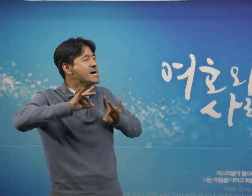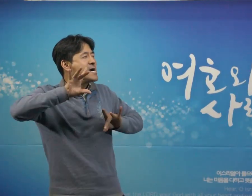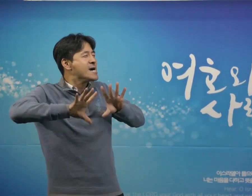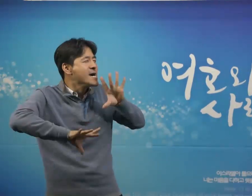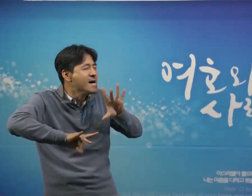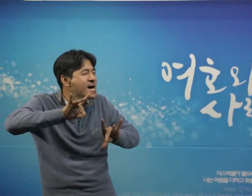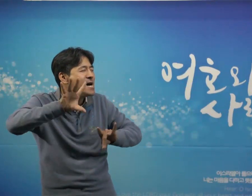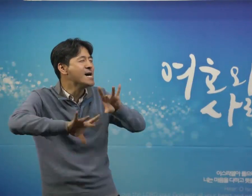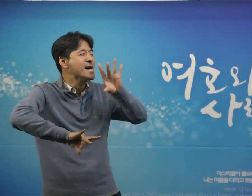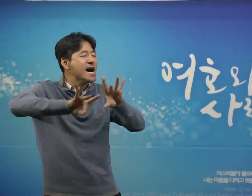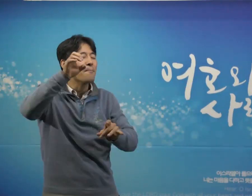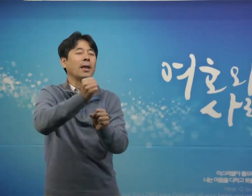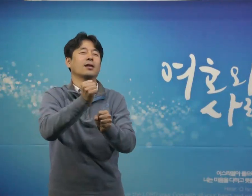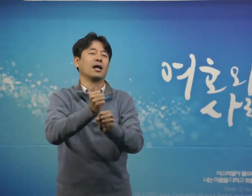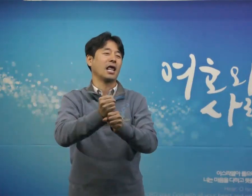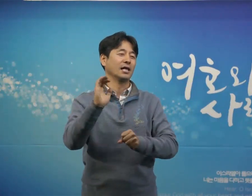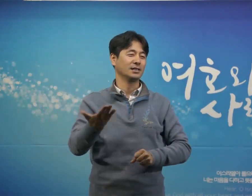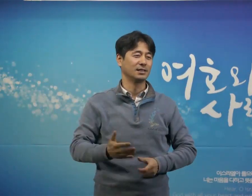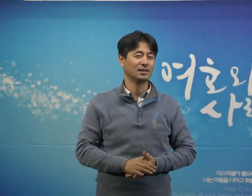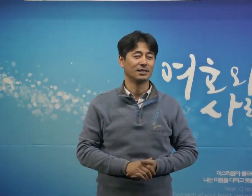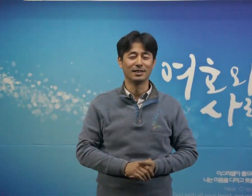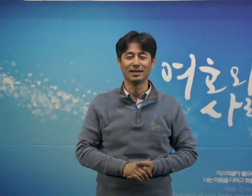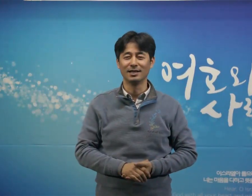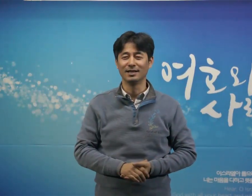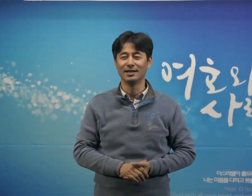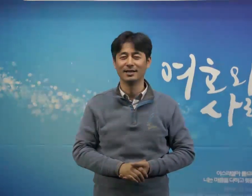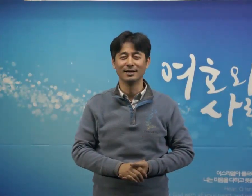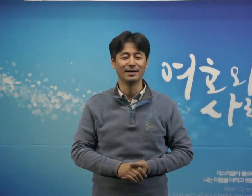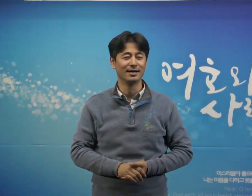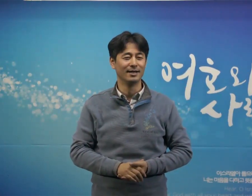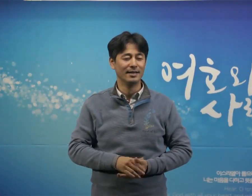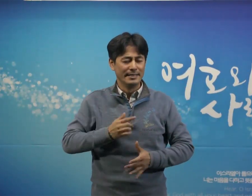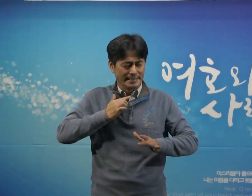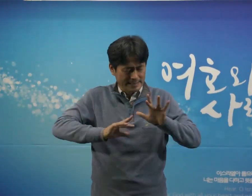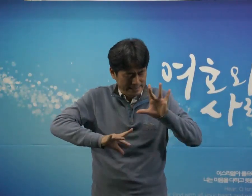더 갈망하고 그것을 보고 싶어 하게끔 해야 된다라고 얘기를 하더라고요.